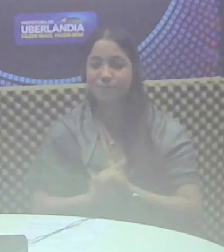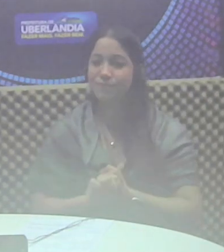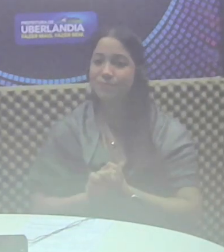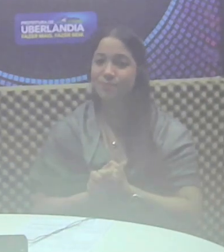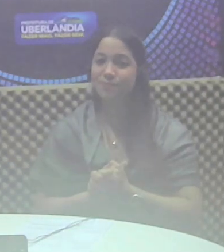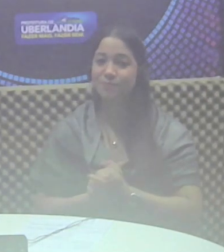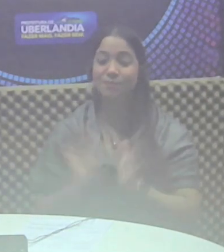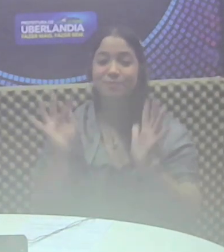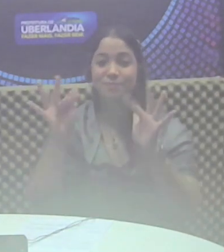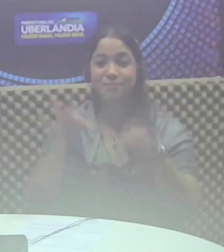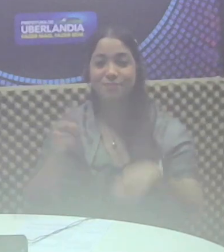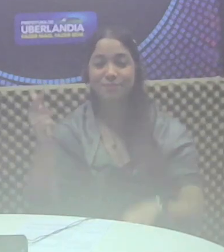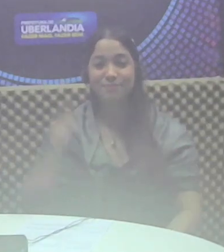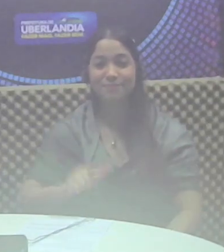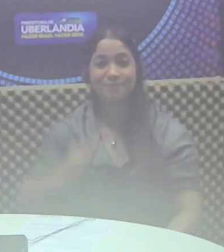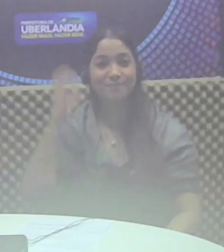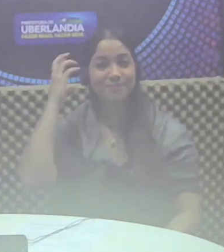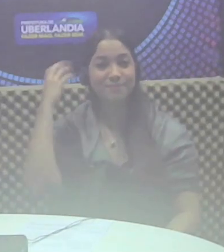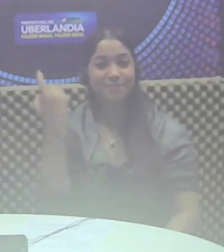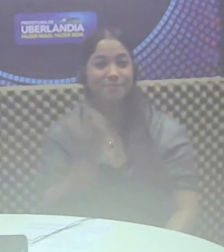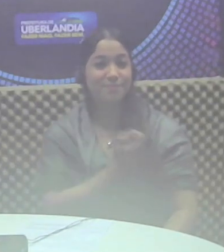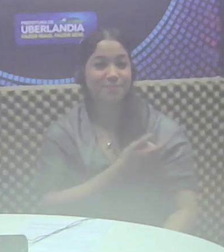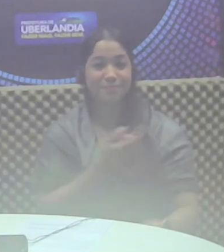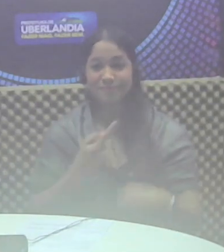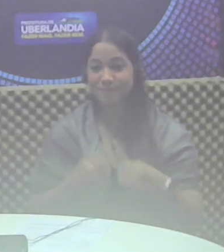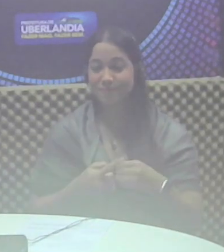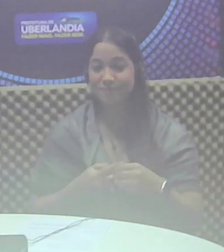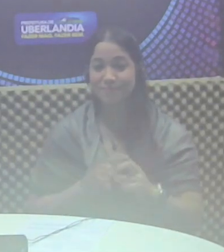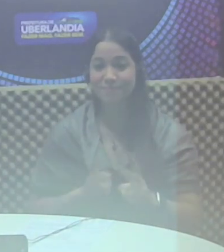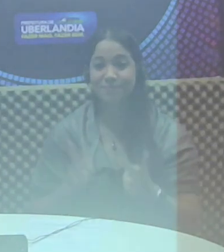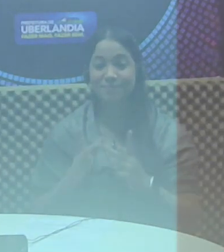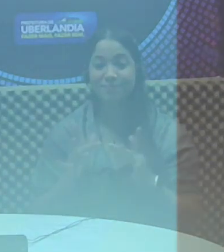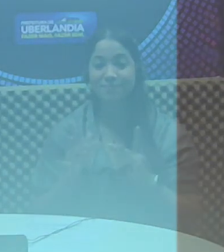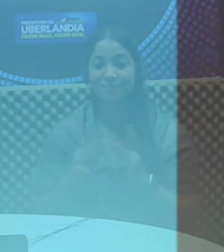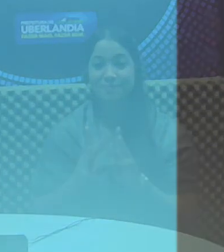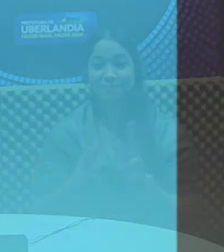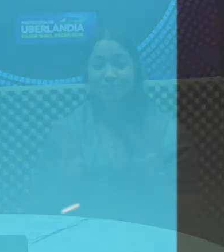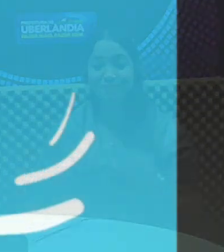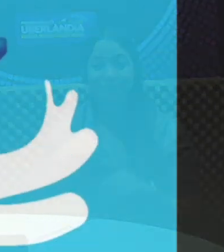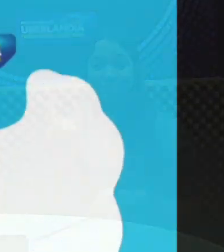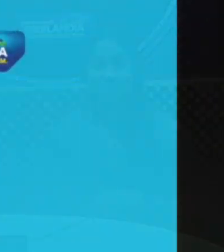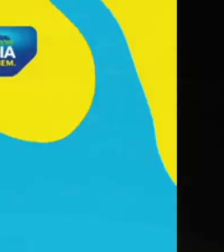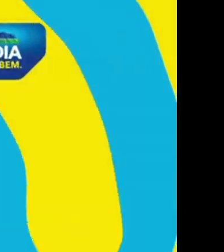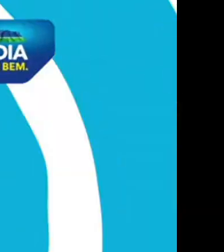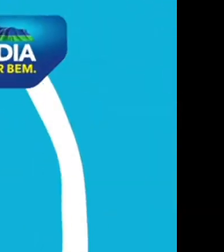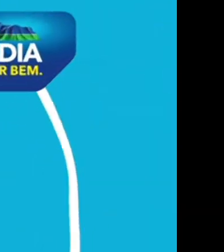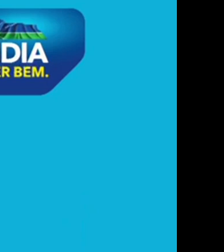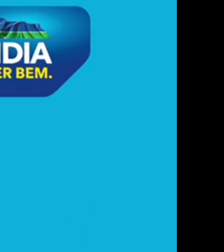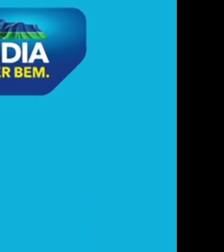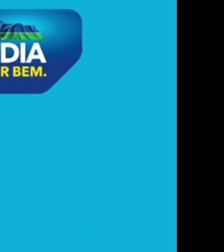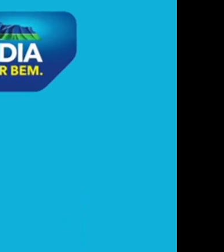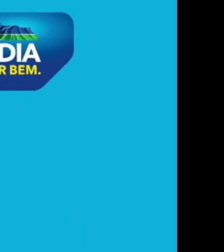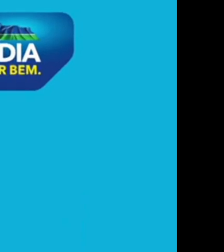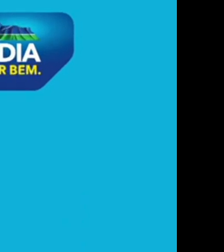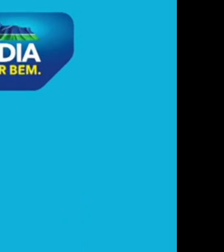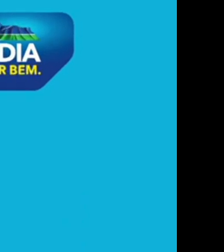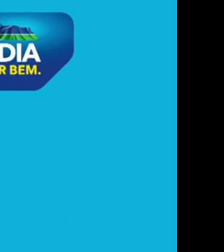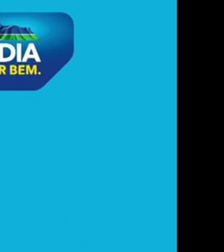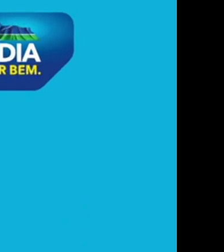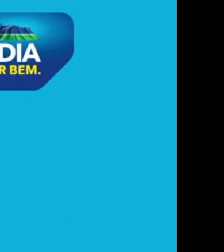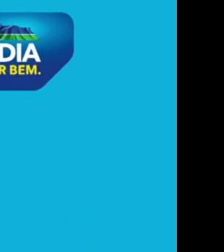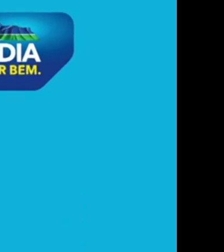próxima fica por aqui mais uma edição do programa da Rádio nossa cidade continue conosco no portal da